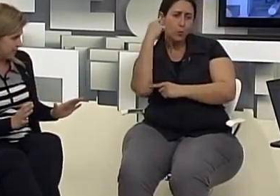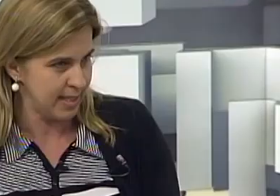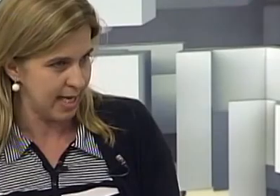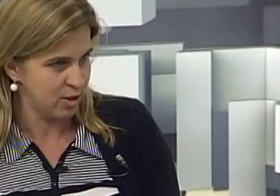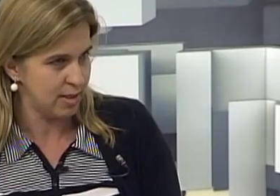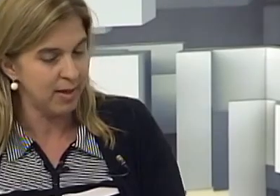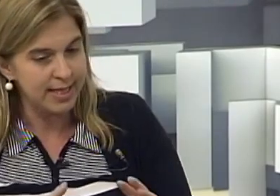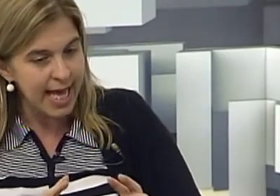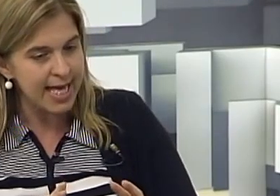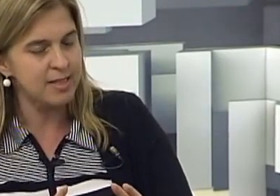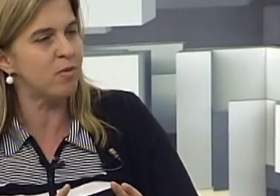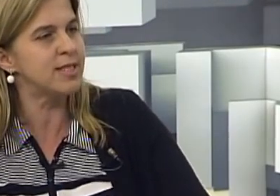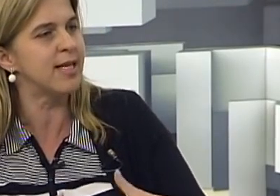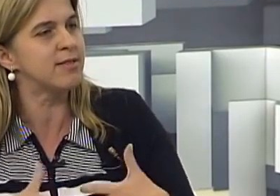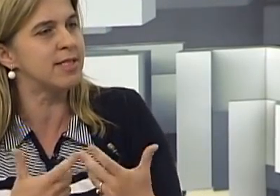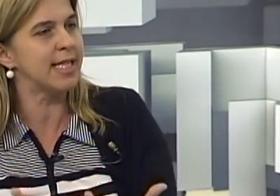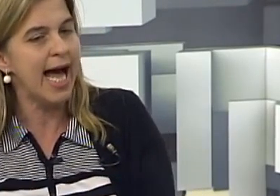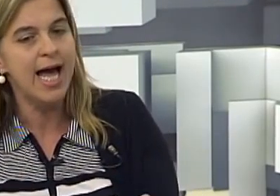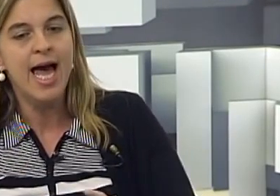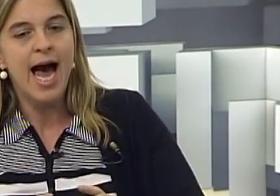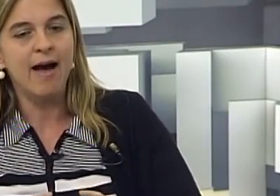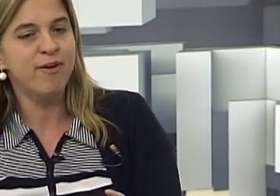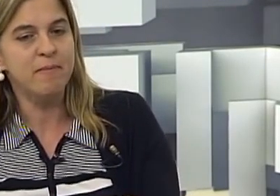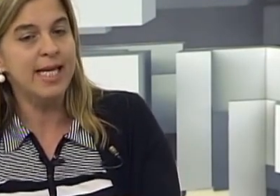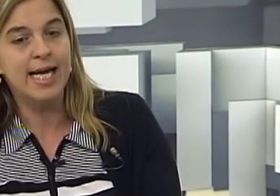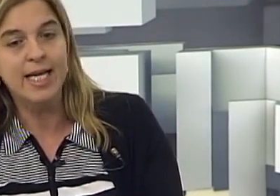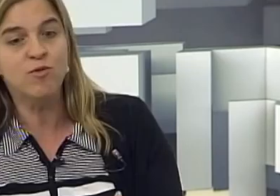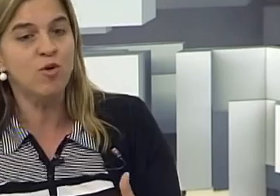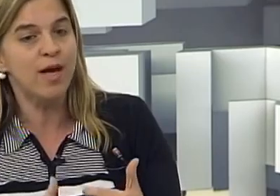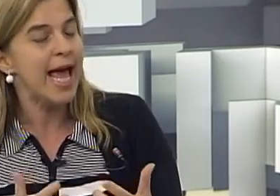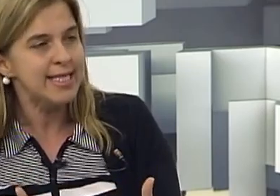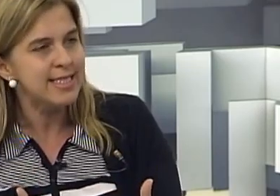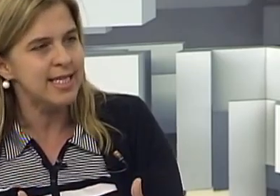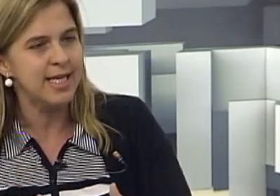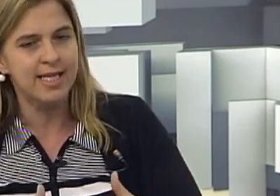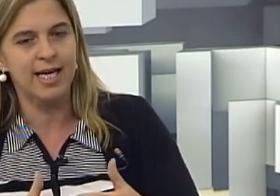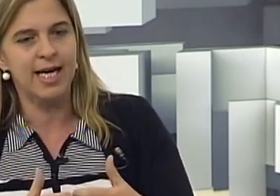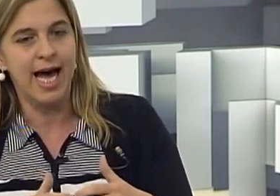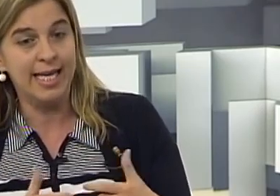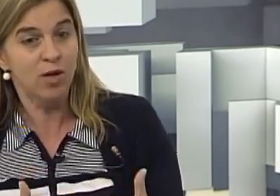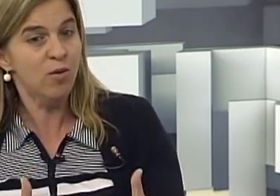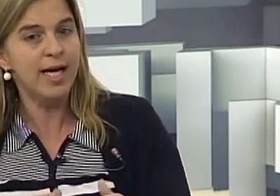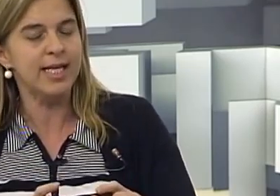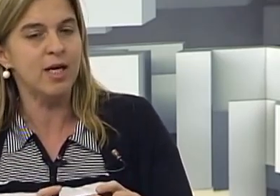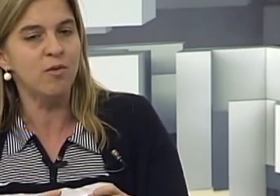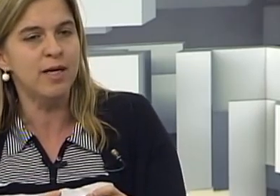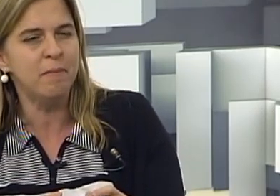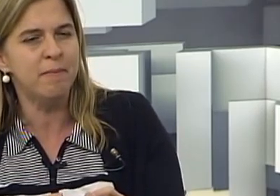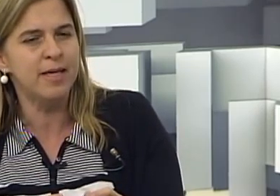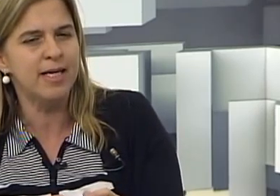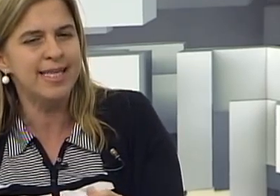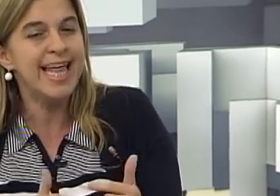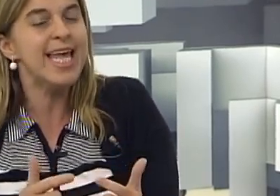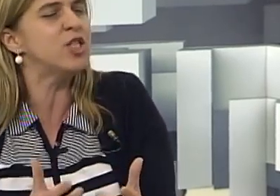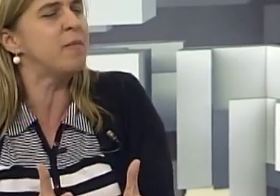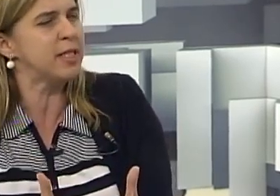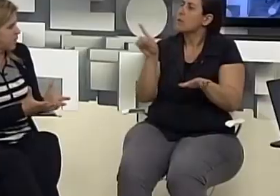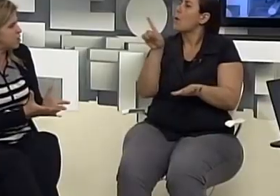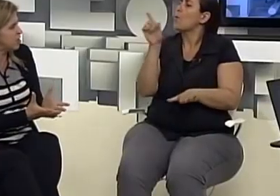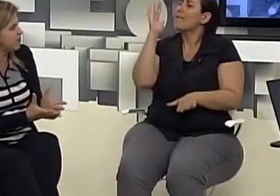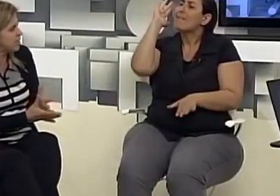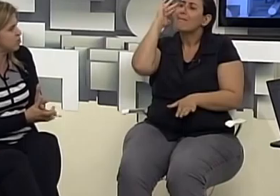de capacidade. Então, até esse processo se dá, a família não conhece a língua, não